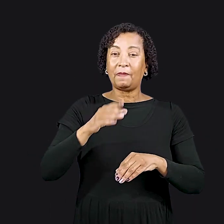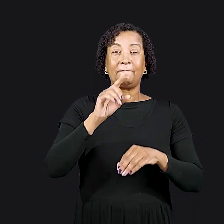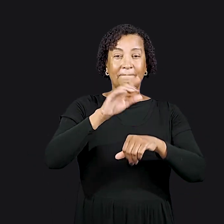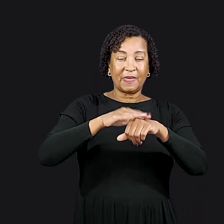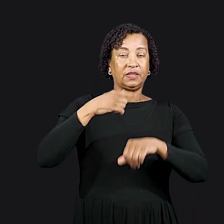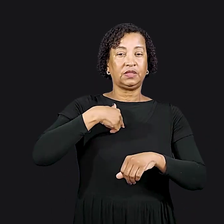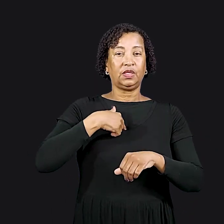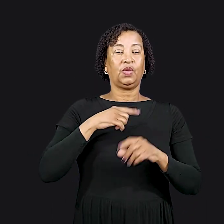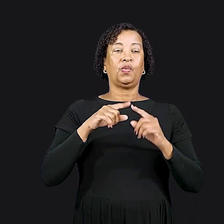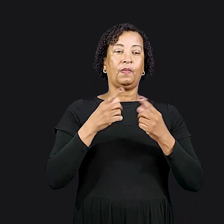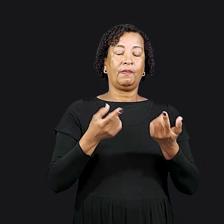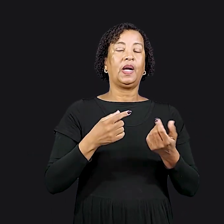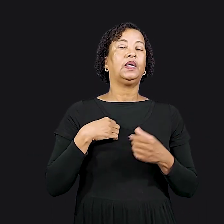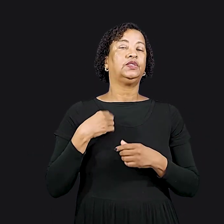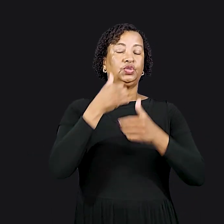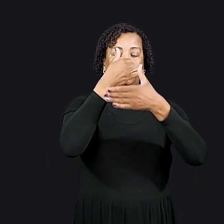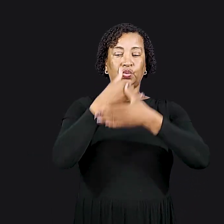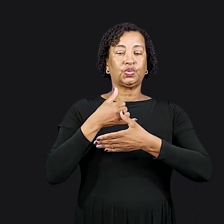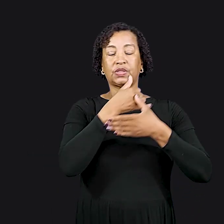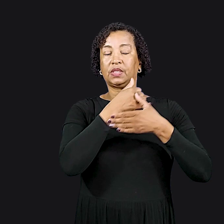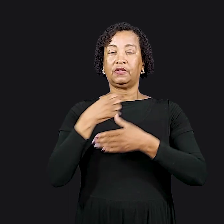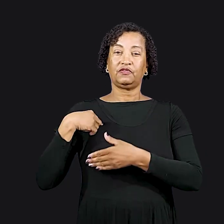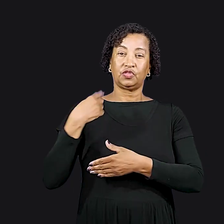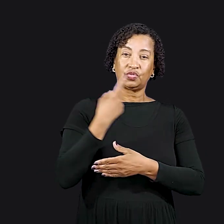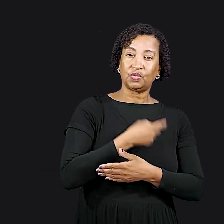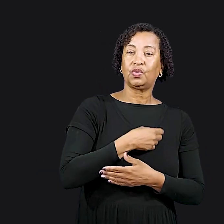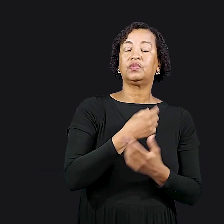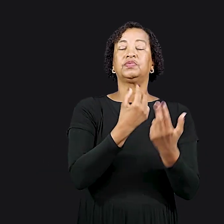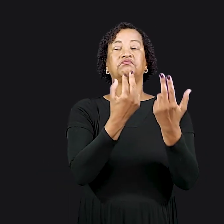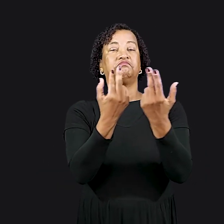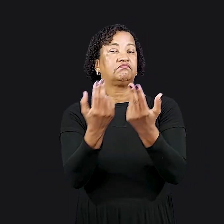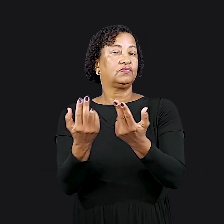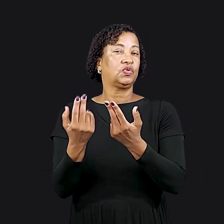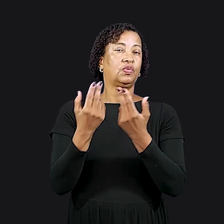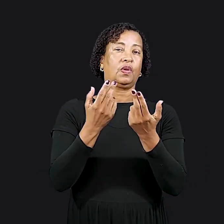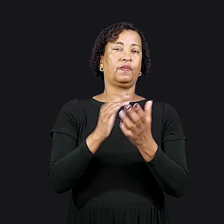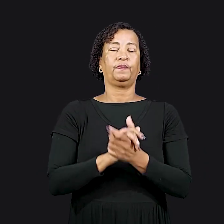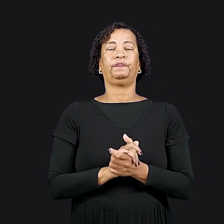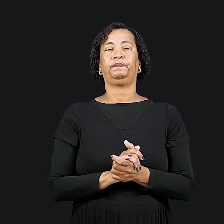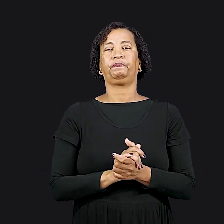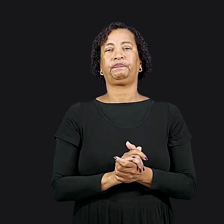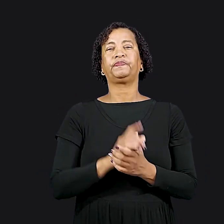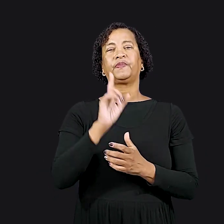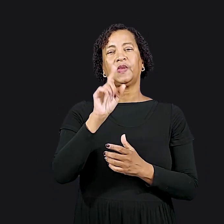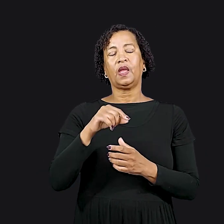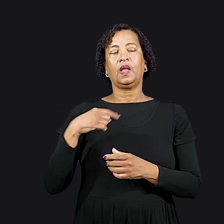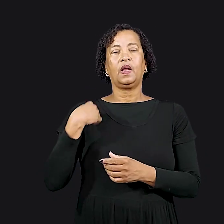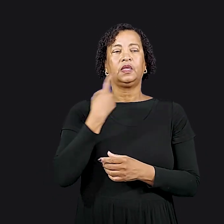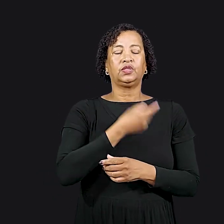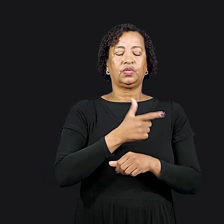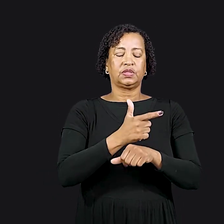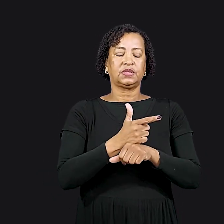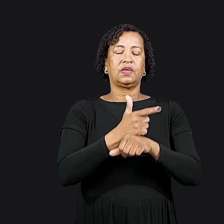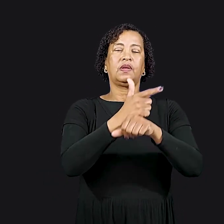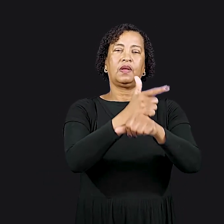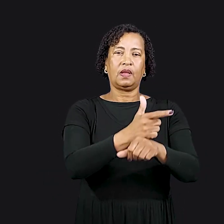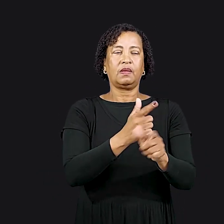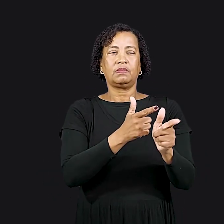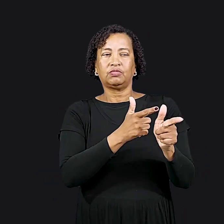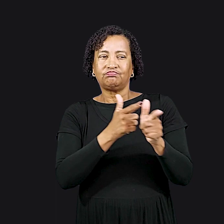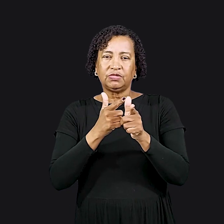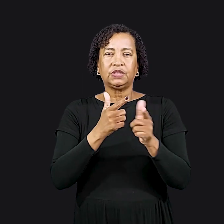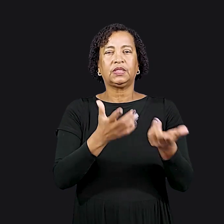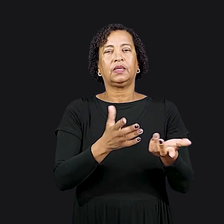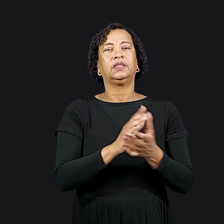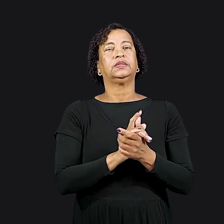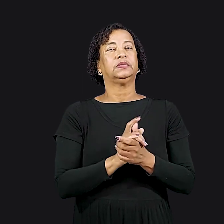mas mesmo assim, a nossa medida de sacrifício pode ser a mesma. Será aquela nossa arma de